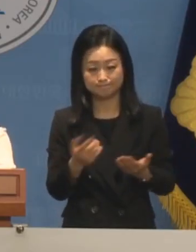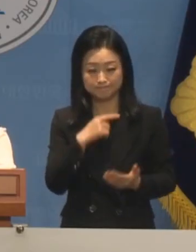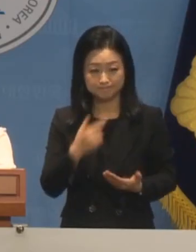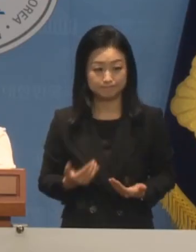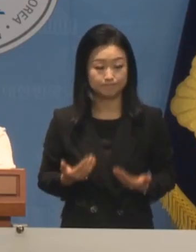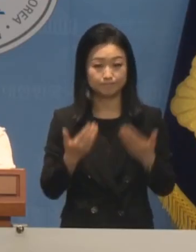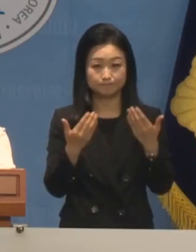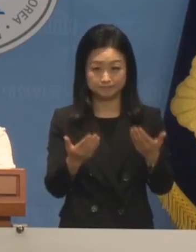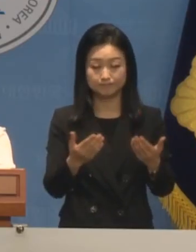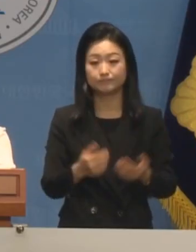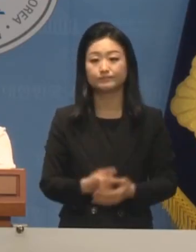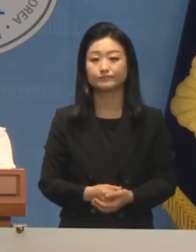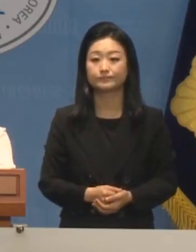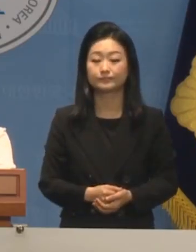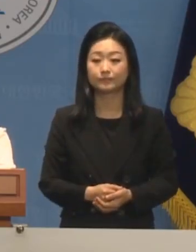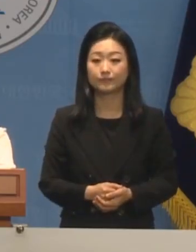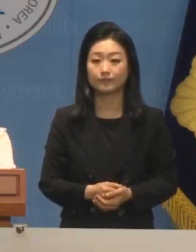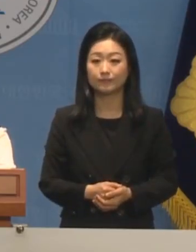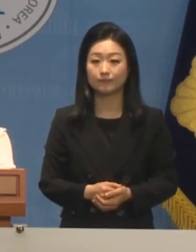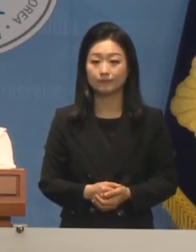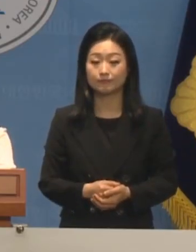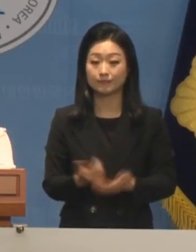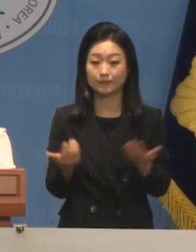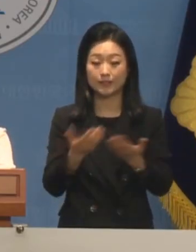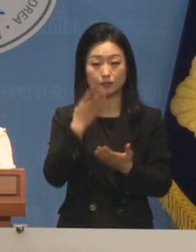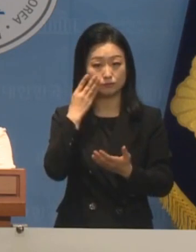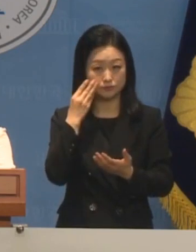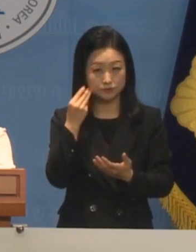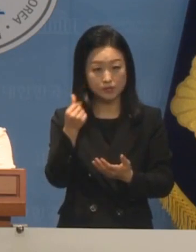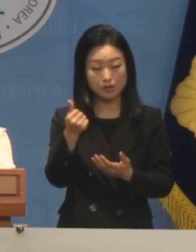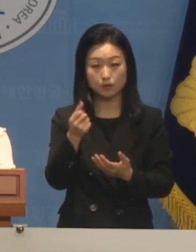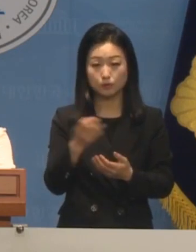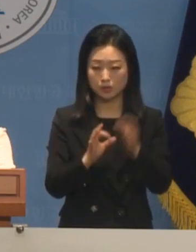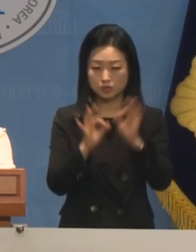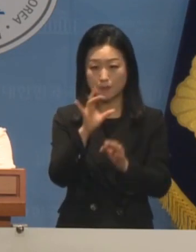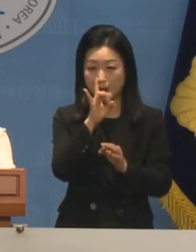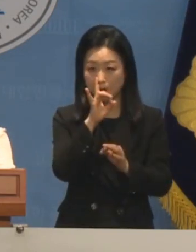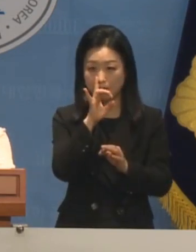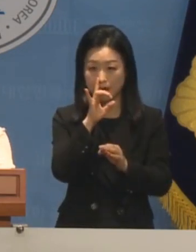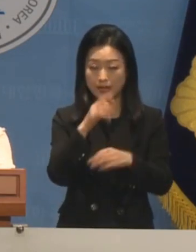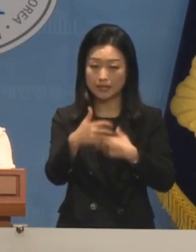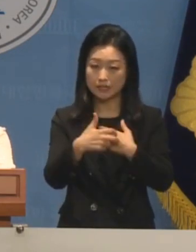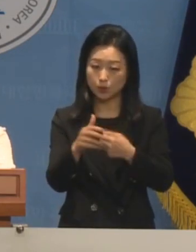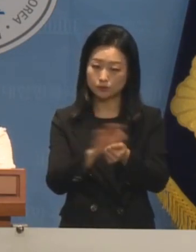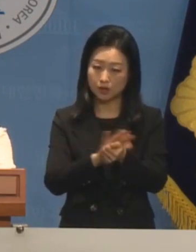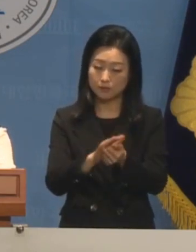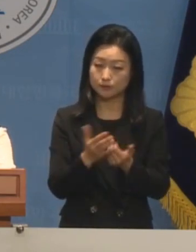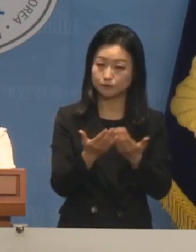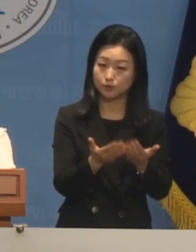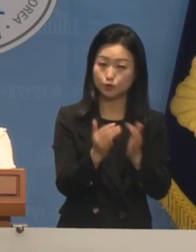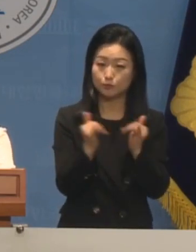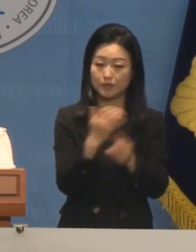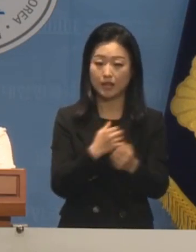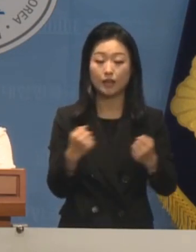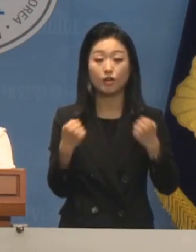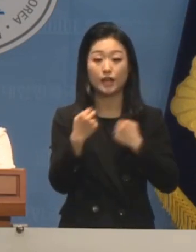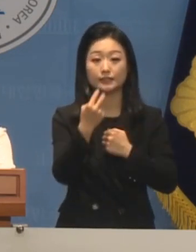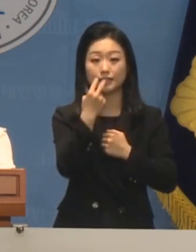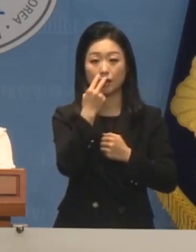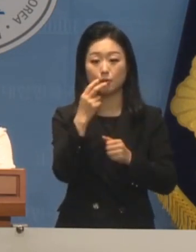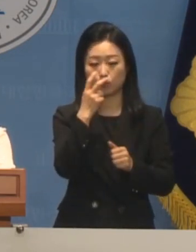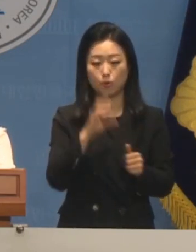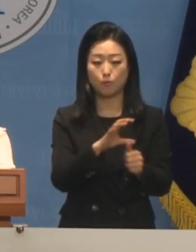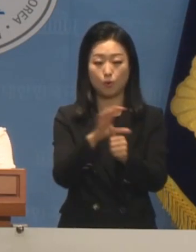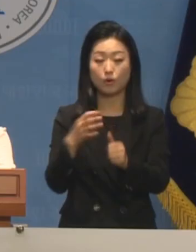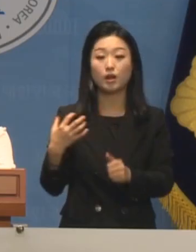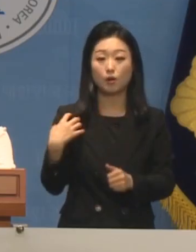일하고 있습니다 고도의 숙련과 집중을 요하는 의료 서비스를 제공하며 국민의 건강과 생명을 돌보고